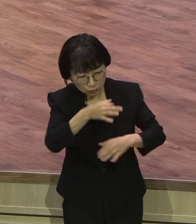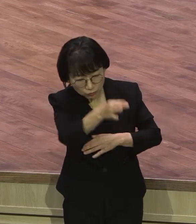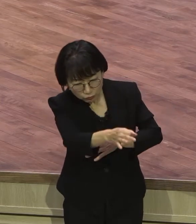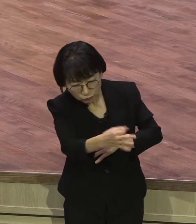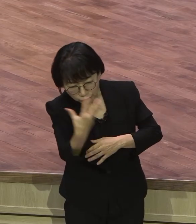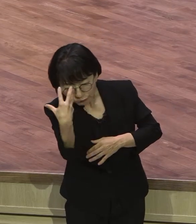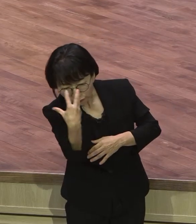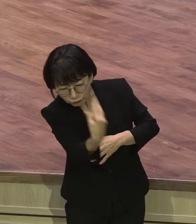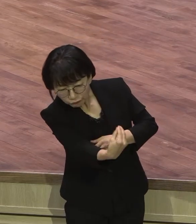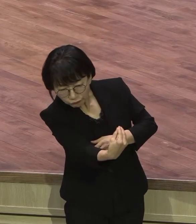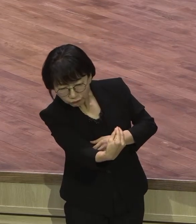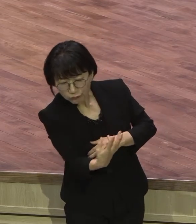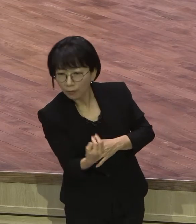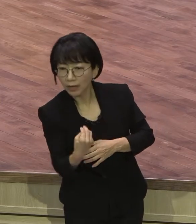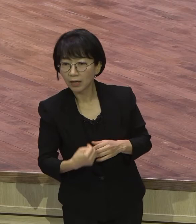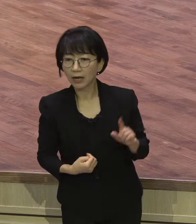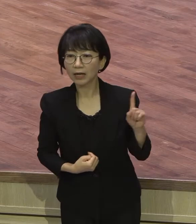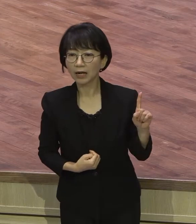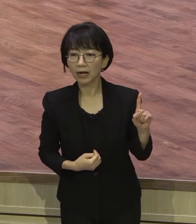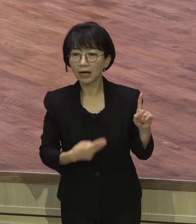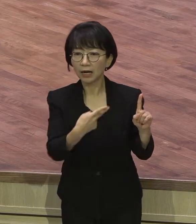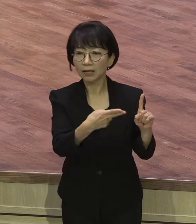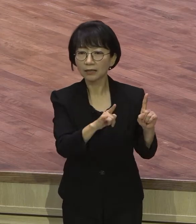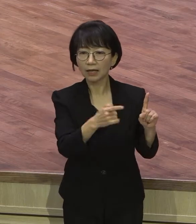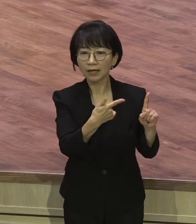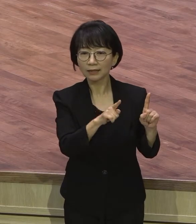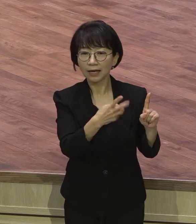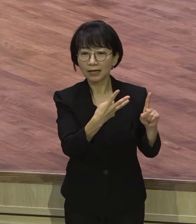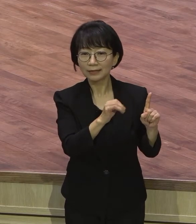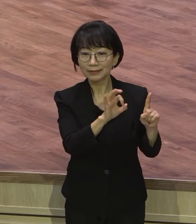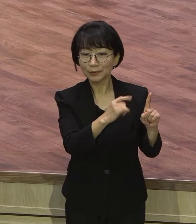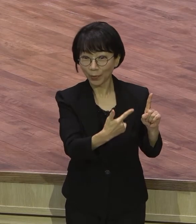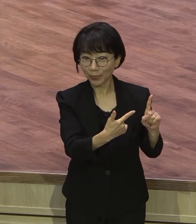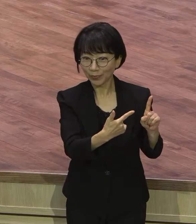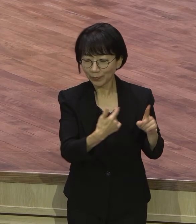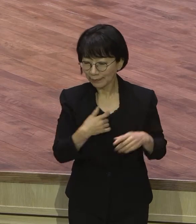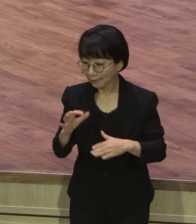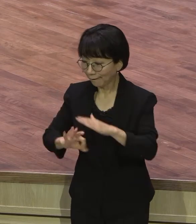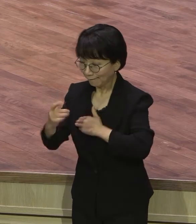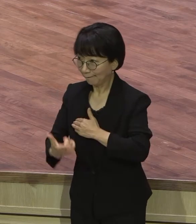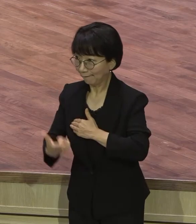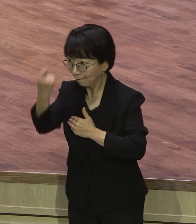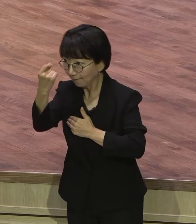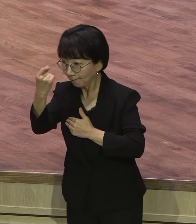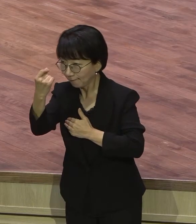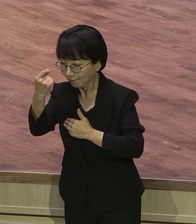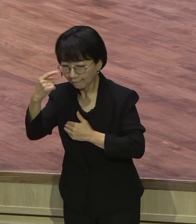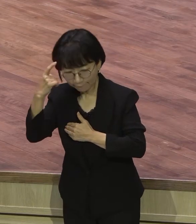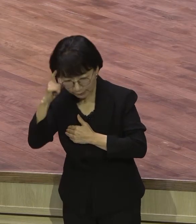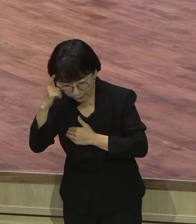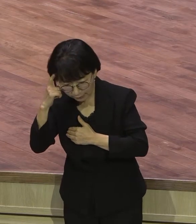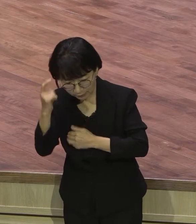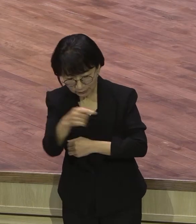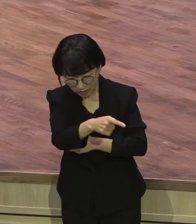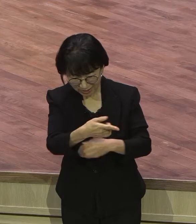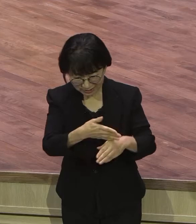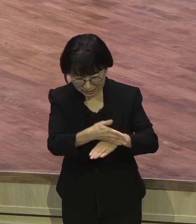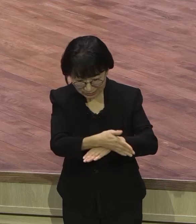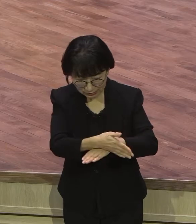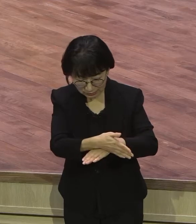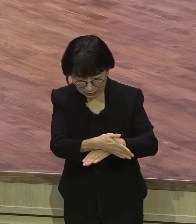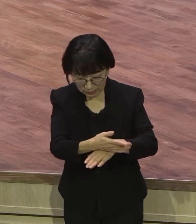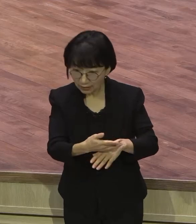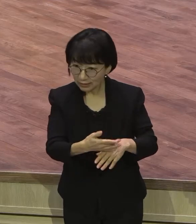데나론씩을 받으니까 먼저 온 사람들이 야 이제 금방 한 시간 전에 왔던 사람이 한